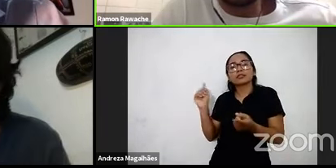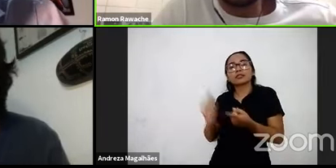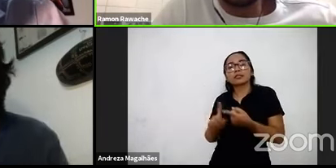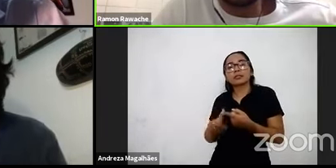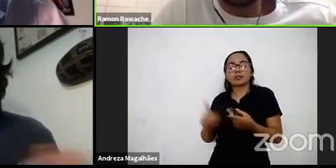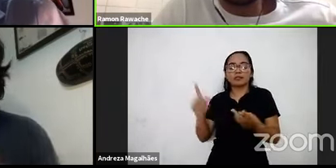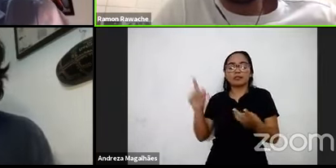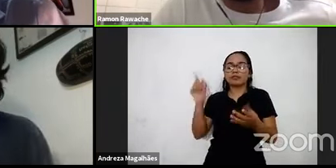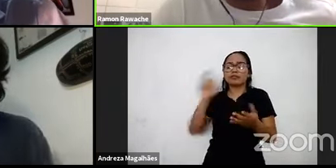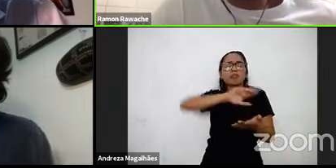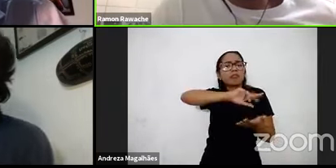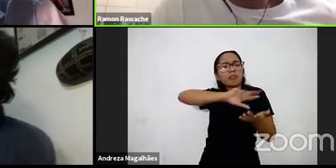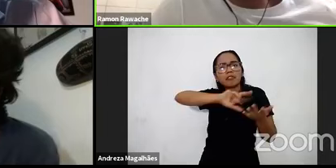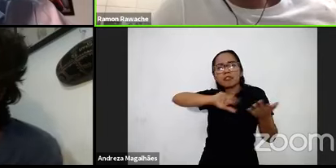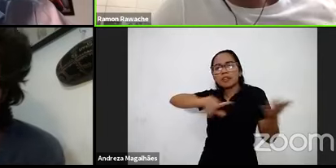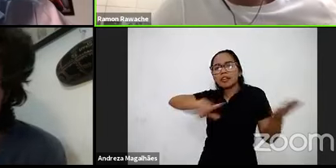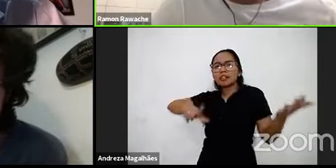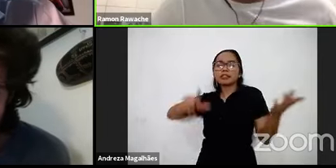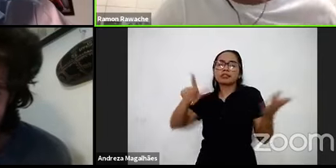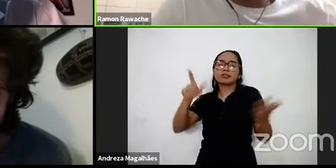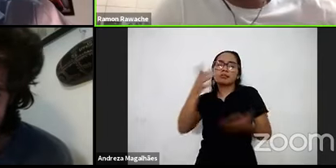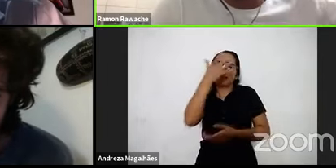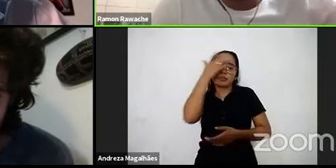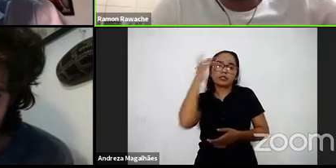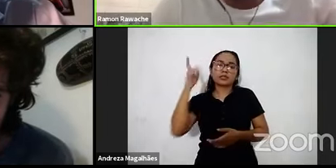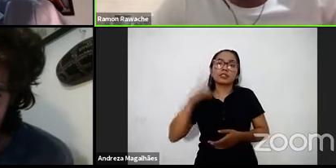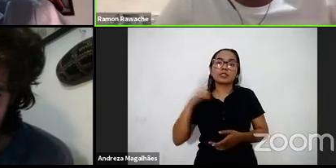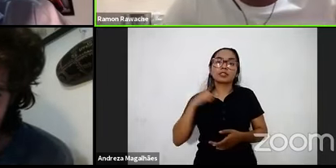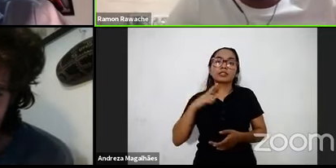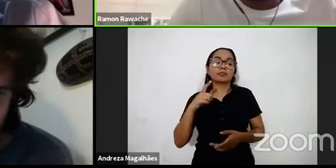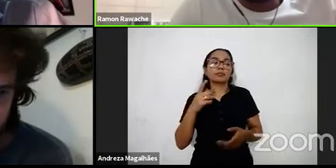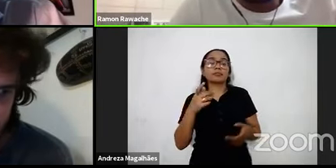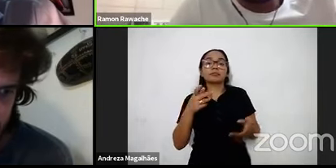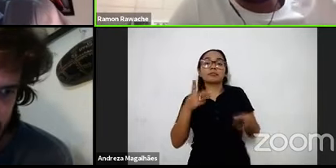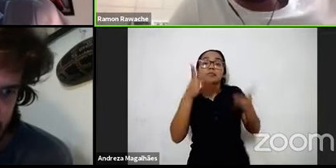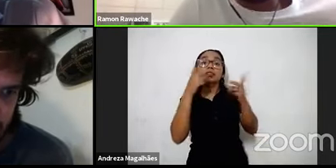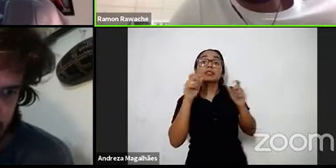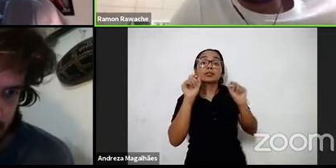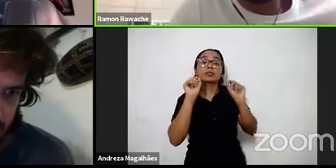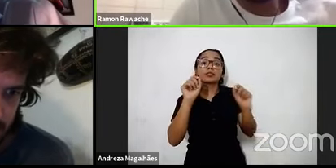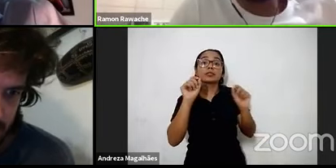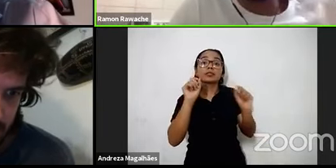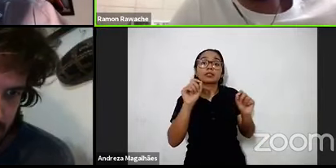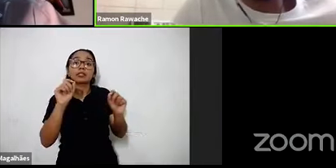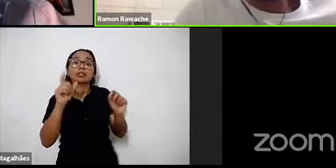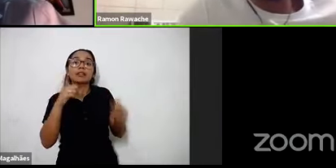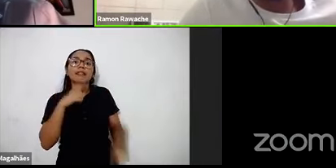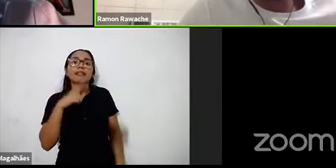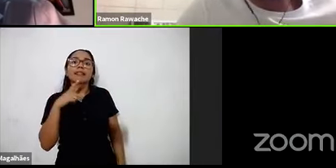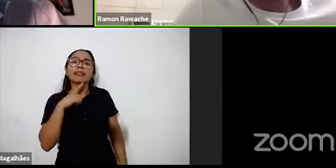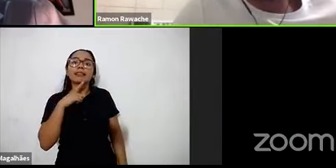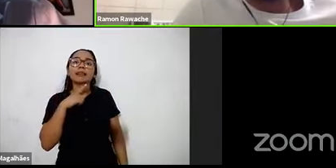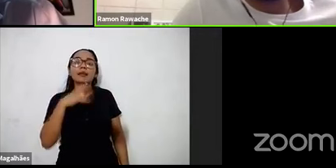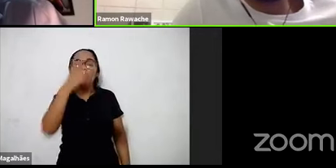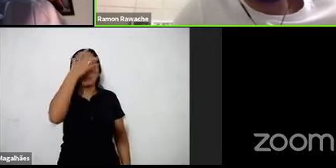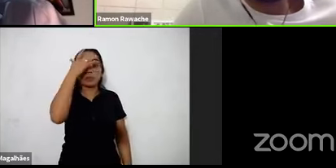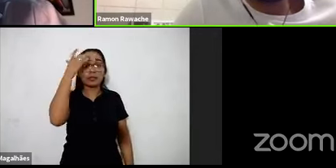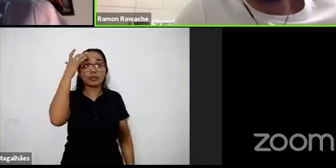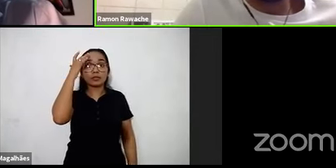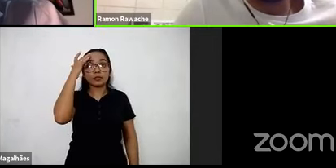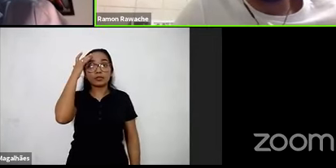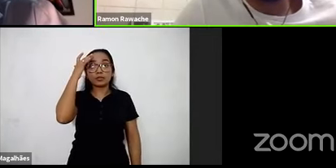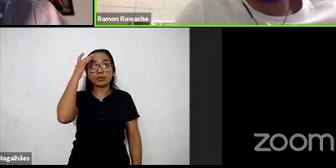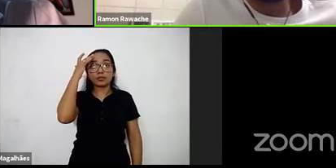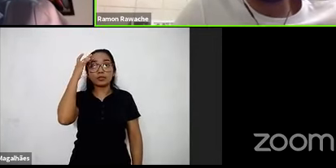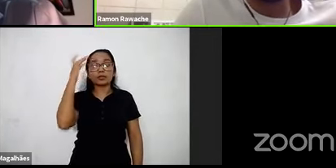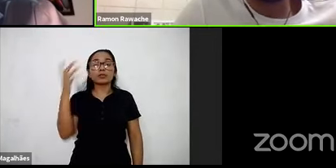conosco. Eu vi que tem gente acompanhando a gente aqui no Facebook lá de Portugal, o Renato Duarte, obrigado. Morada Nova